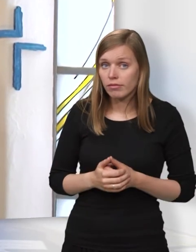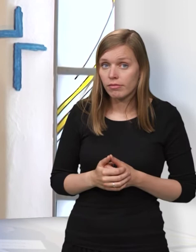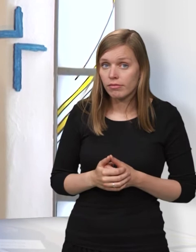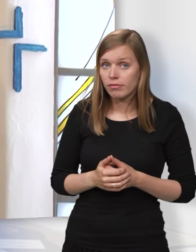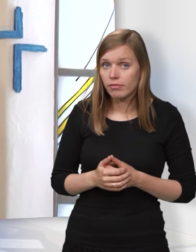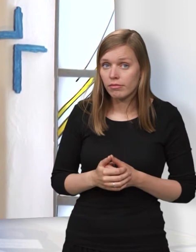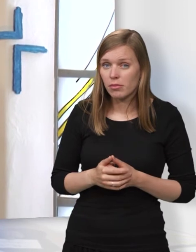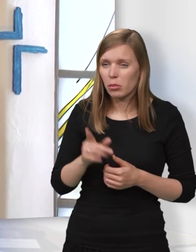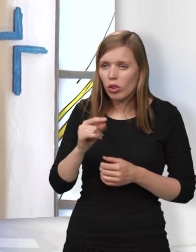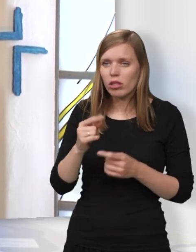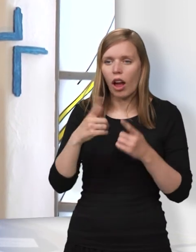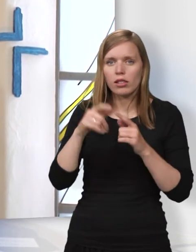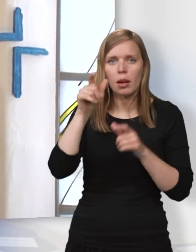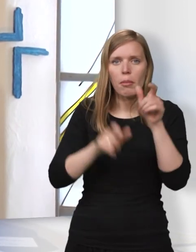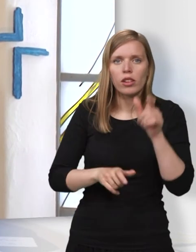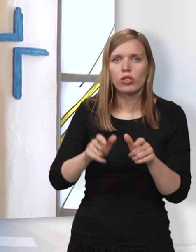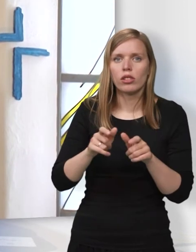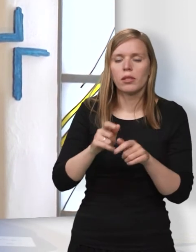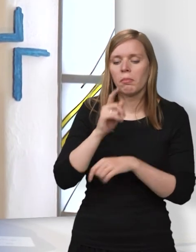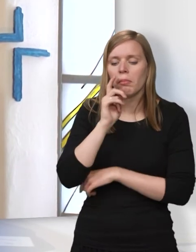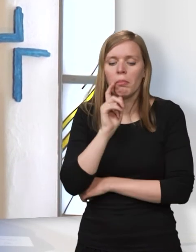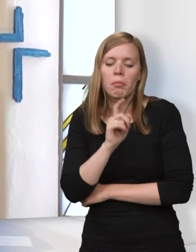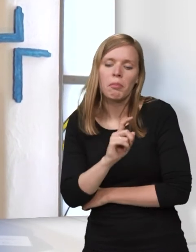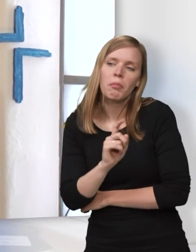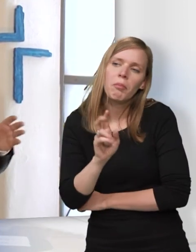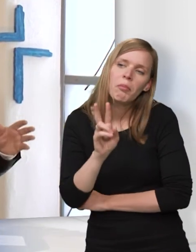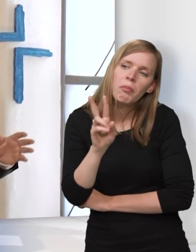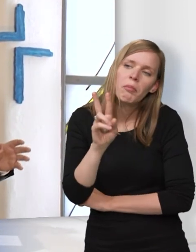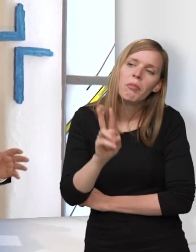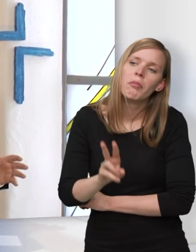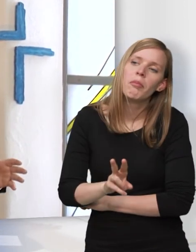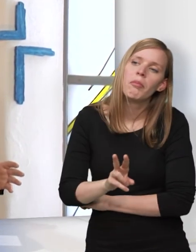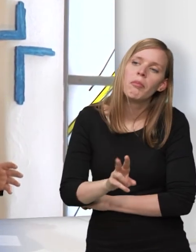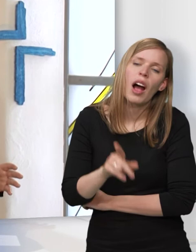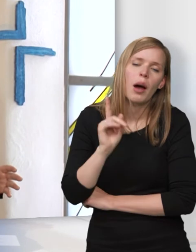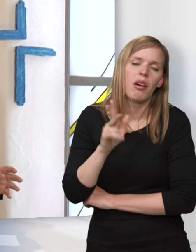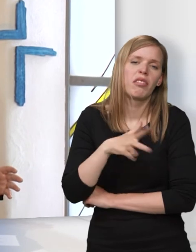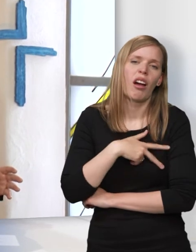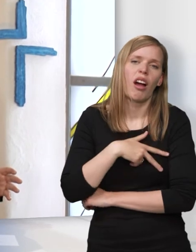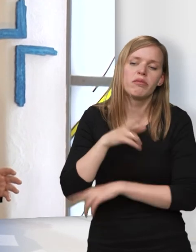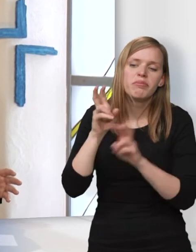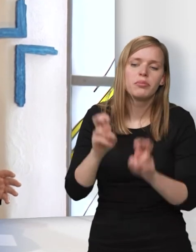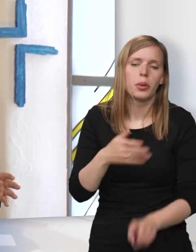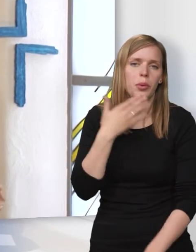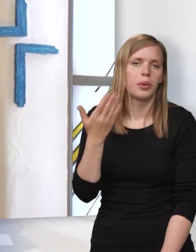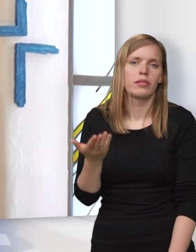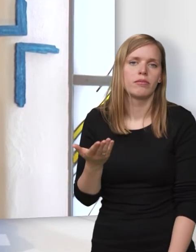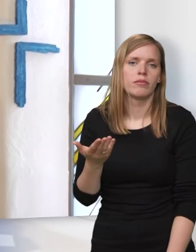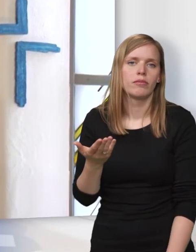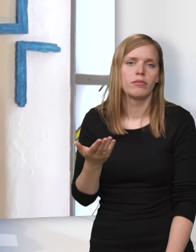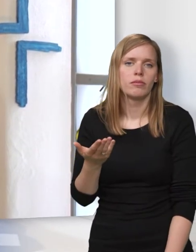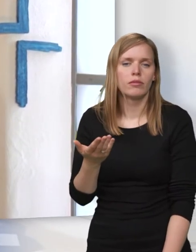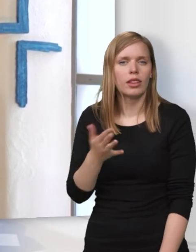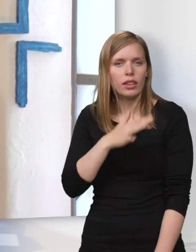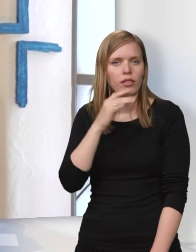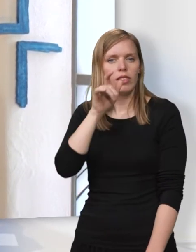Von vielen Menschen schon fragend angeschaut und dann aber vorbeigesehen? Von vielen in die